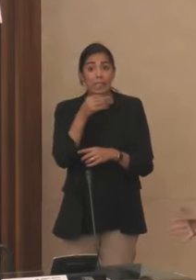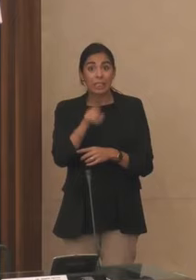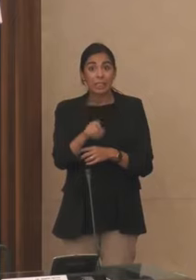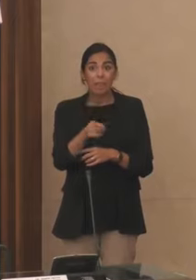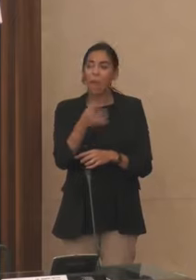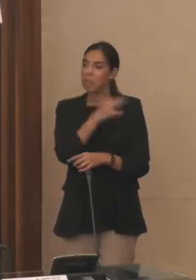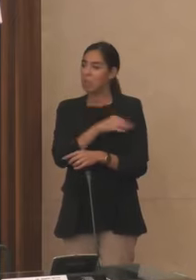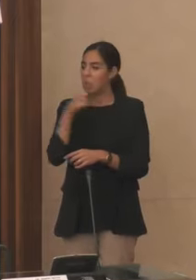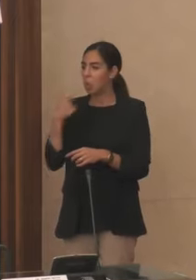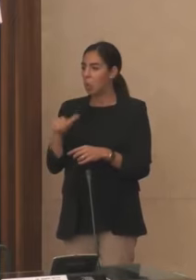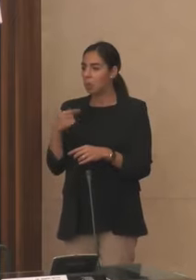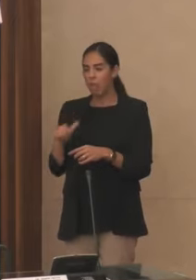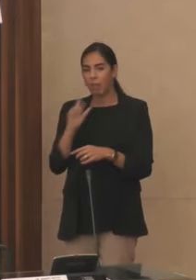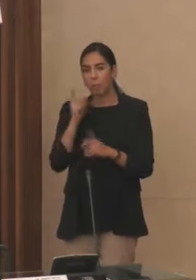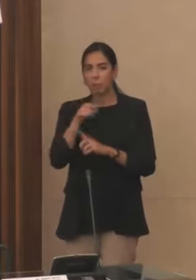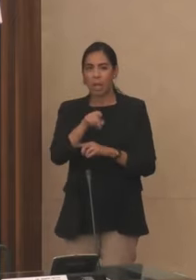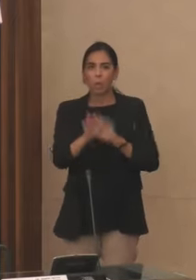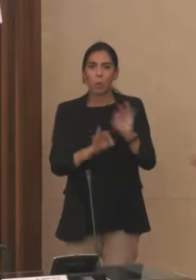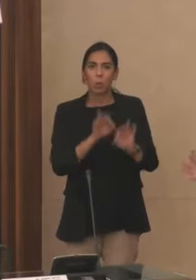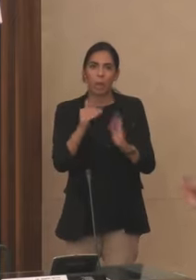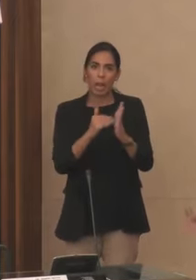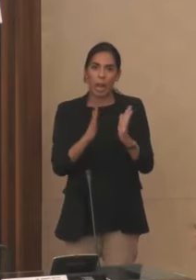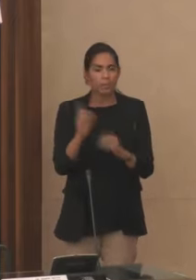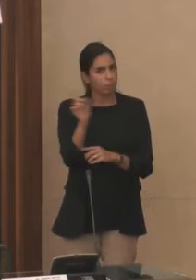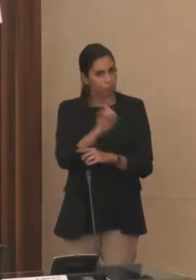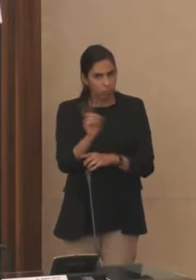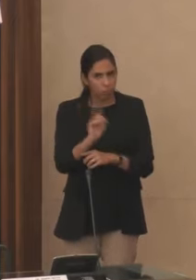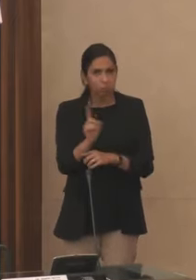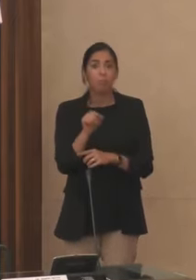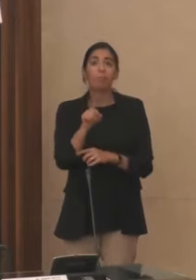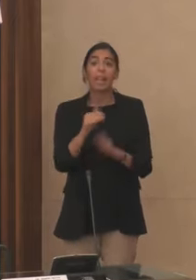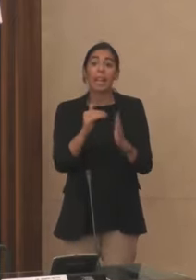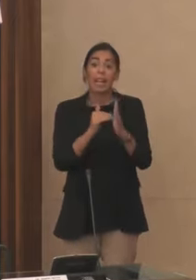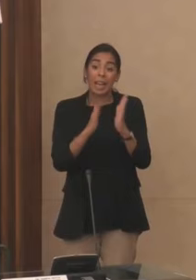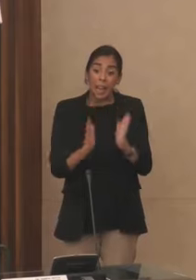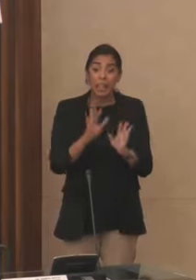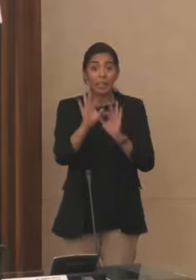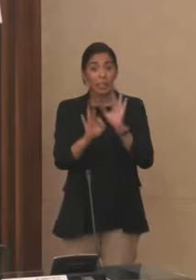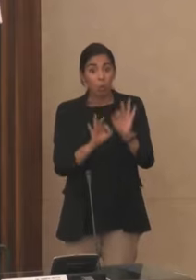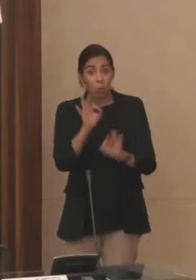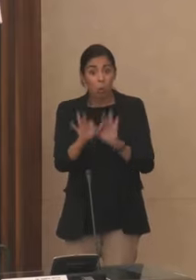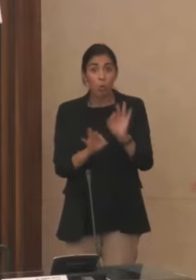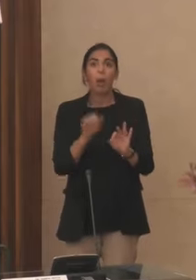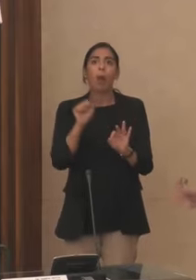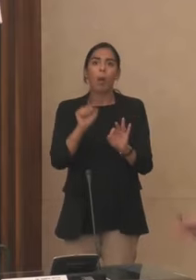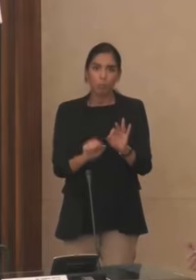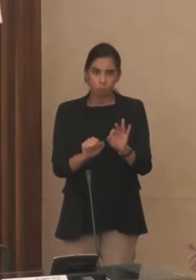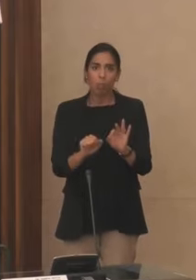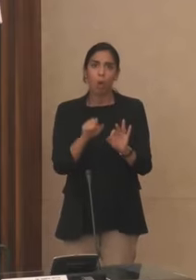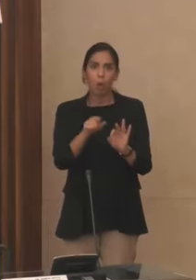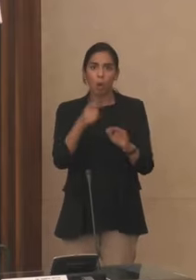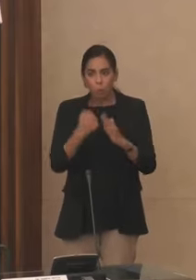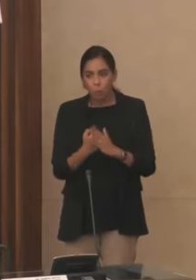vaccini, ma le cure precoci e domiciliari possono essere complementari ai